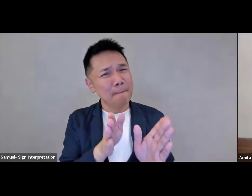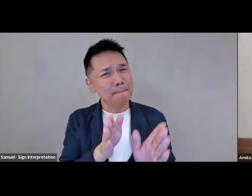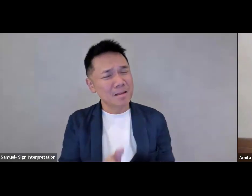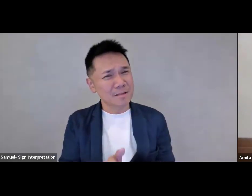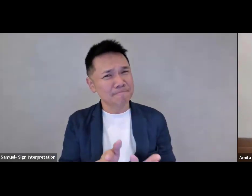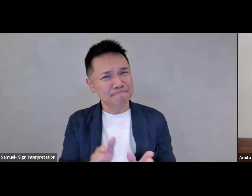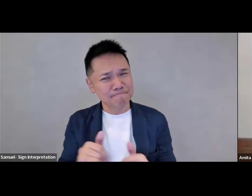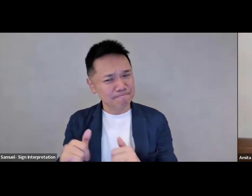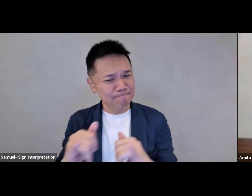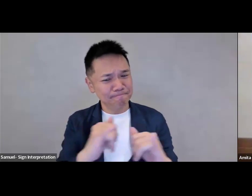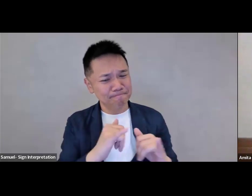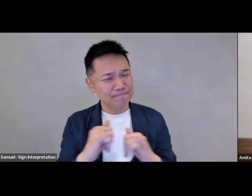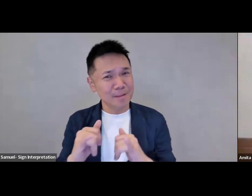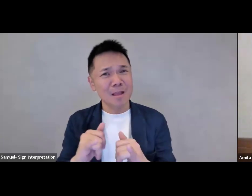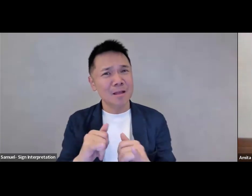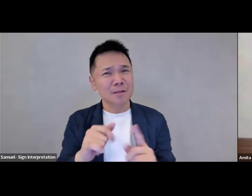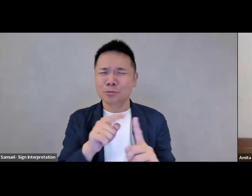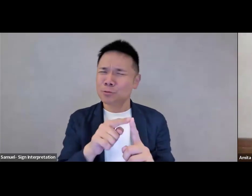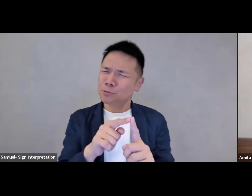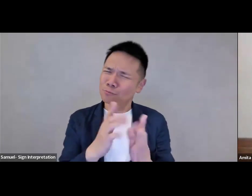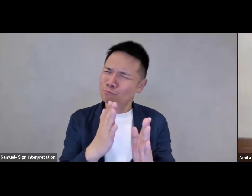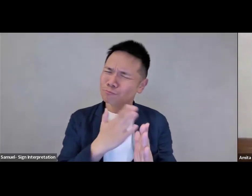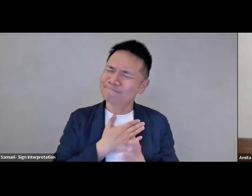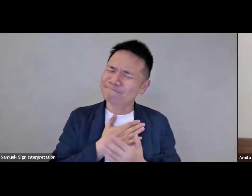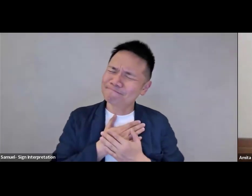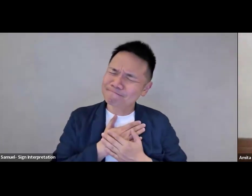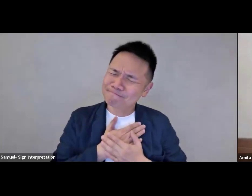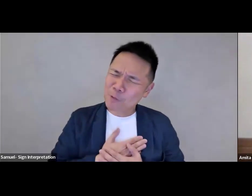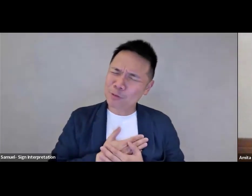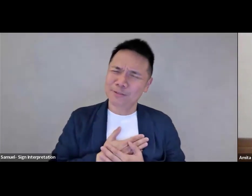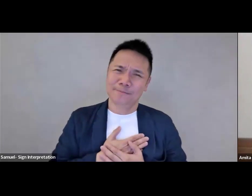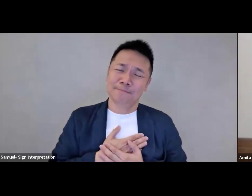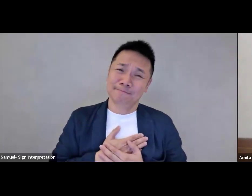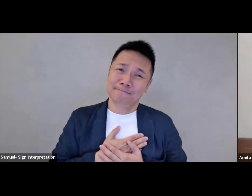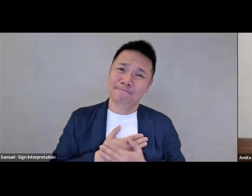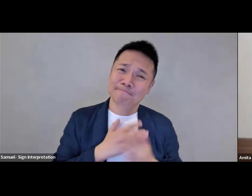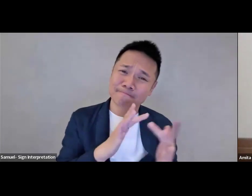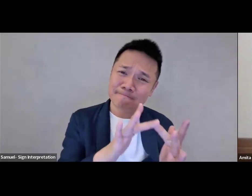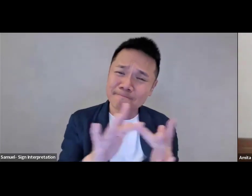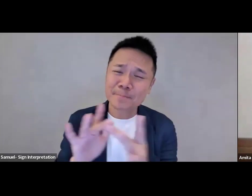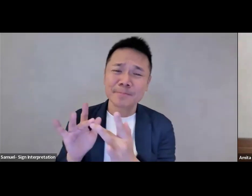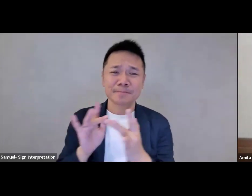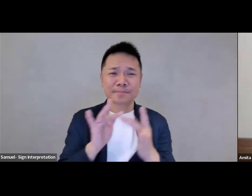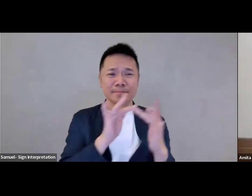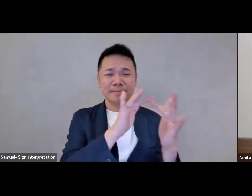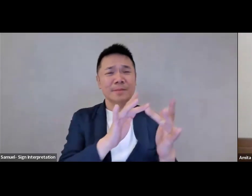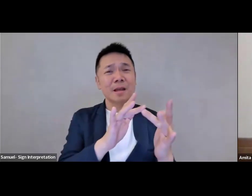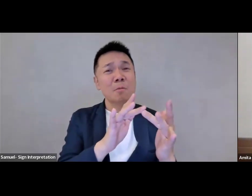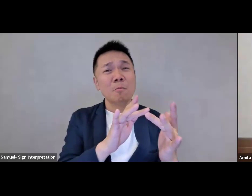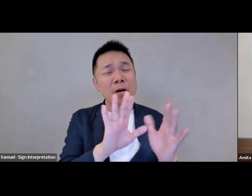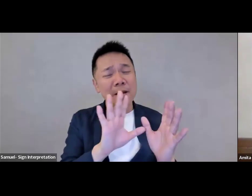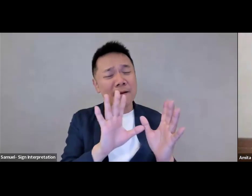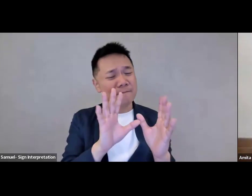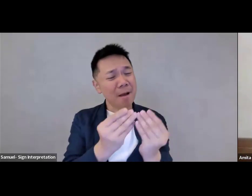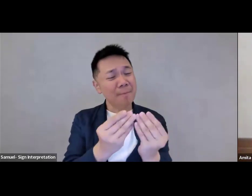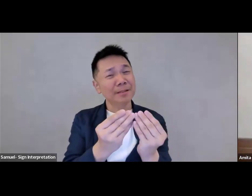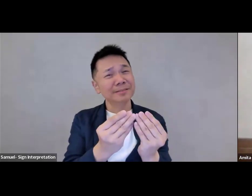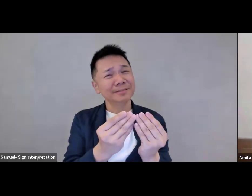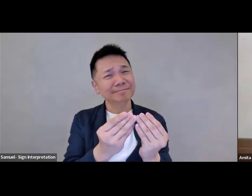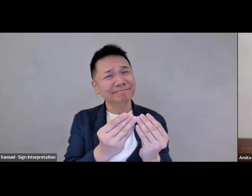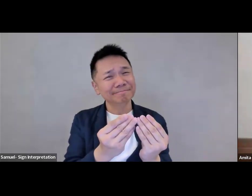而且他是一个非常有价值的人类，他一直都是想要与我们不同的人来去